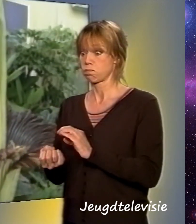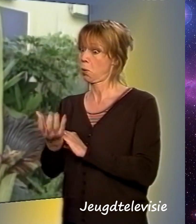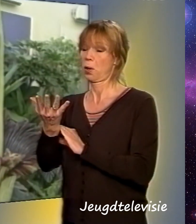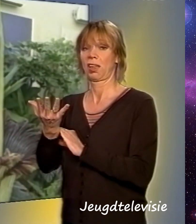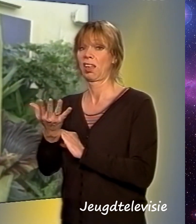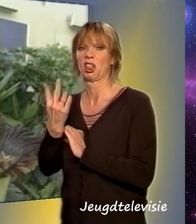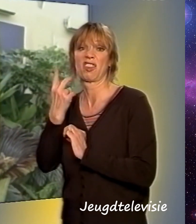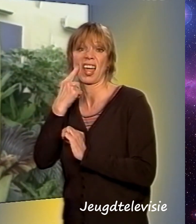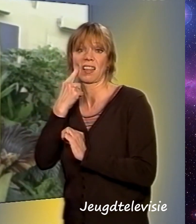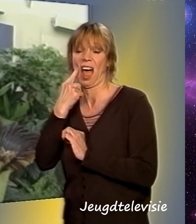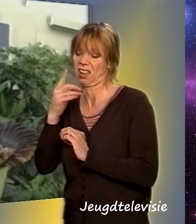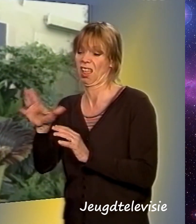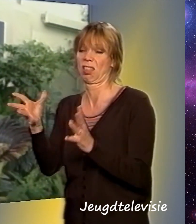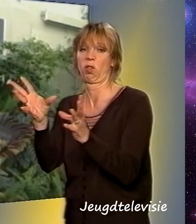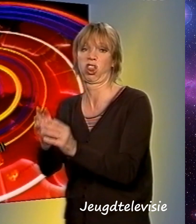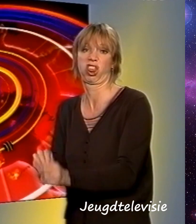is hij weer uitgebloeid